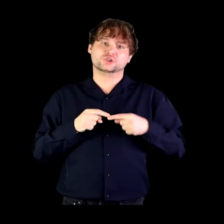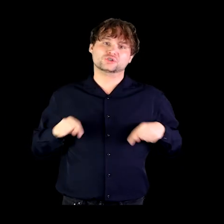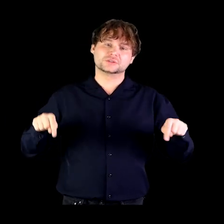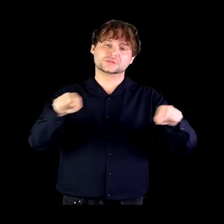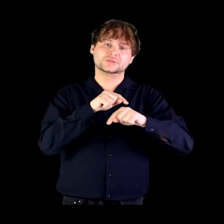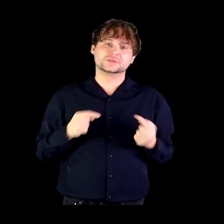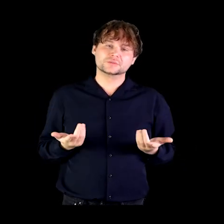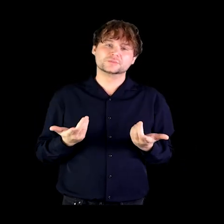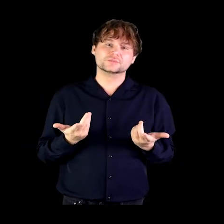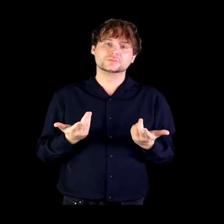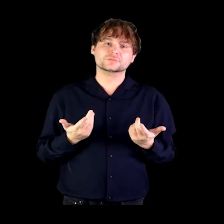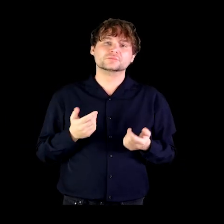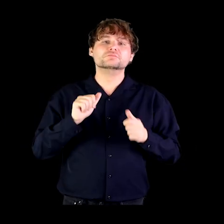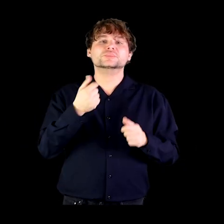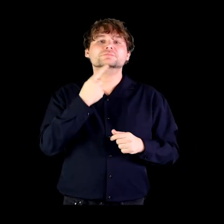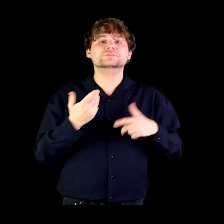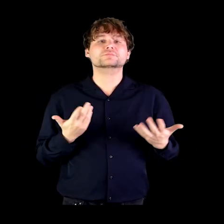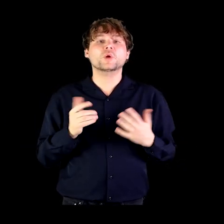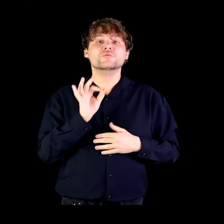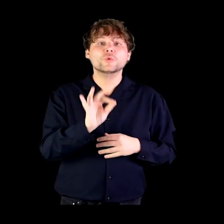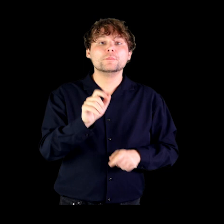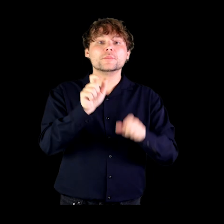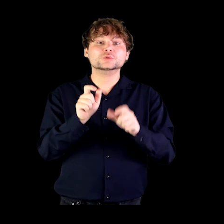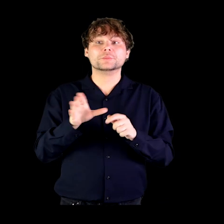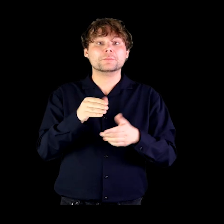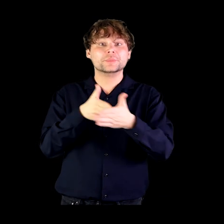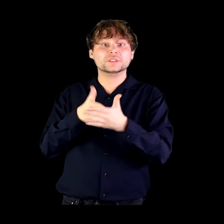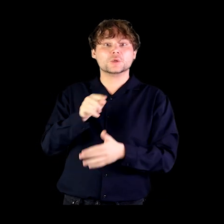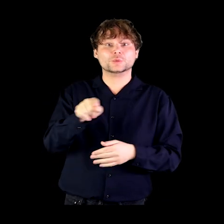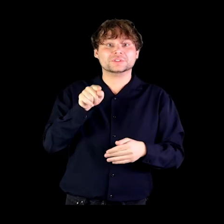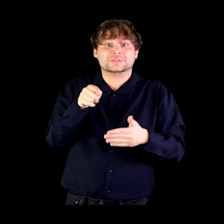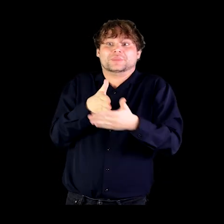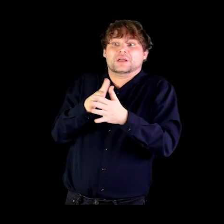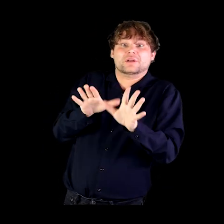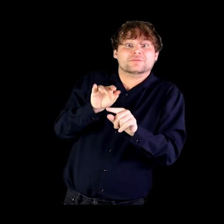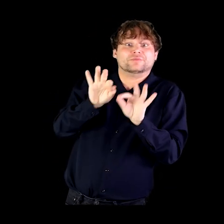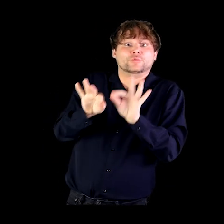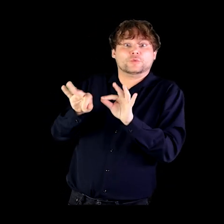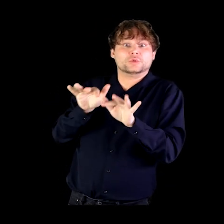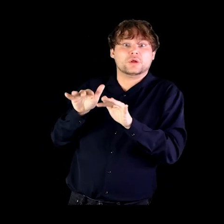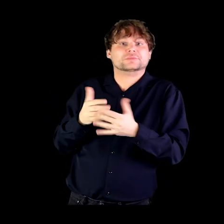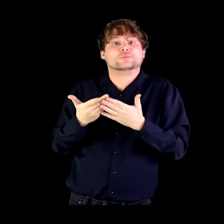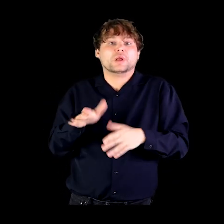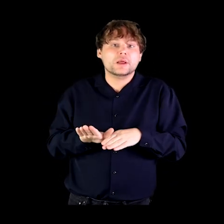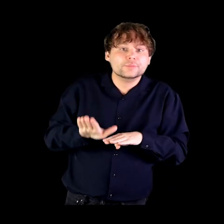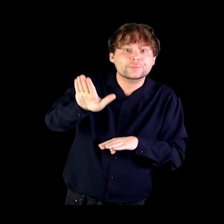Am Ende vom Tag sind wir alle einfach Menschen und die Dinge, die immer so dargestellt werden, als wären sie für